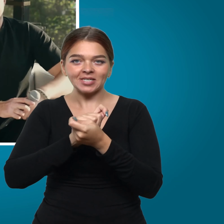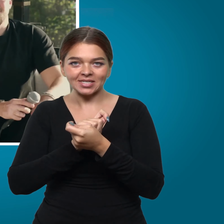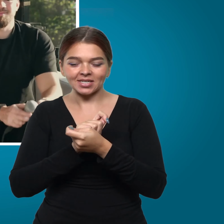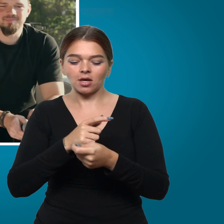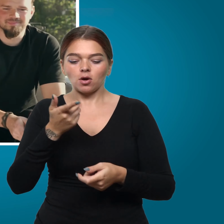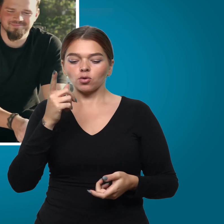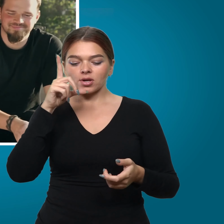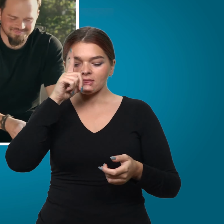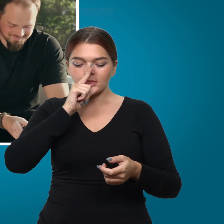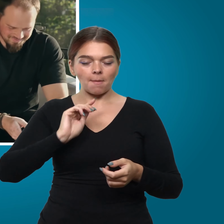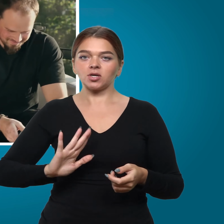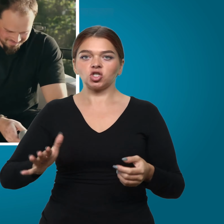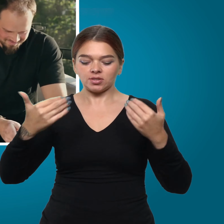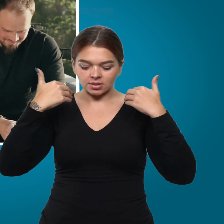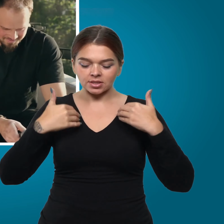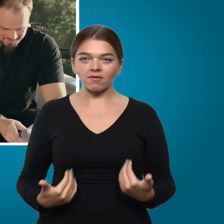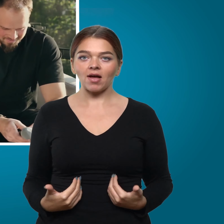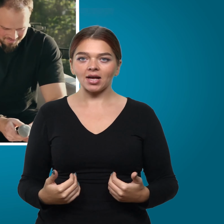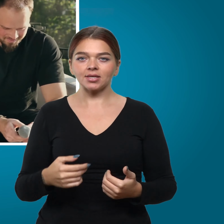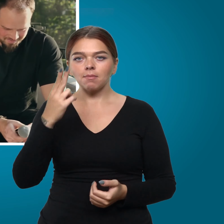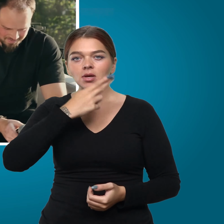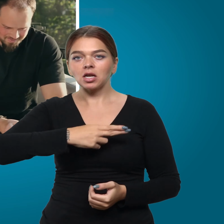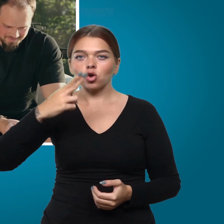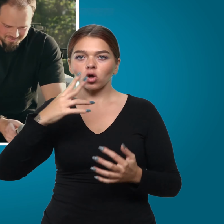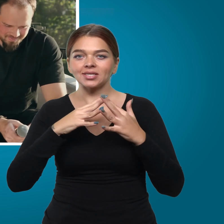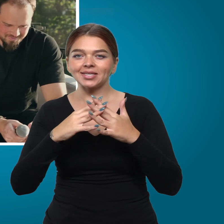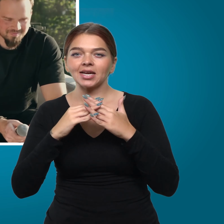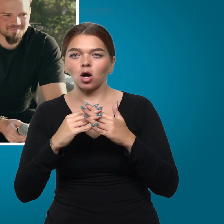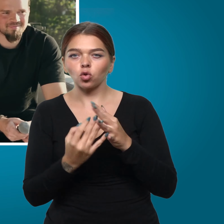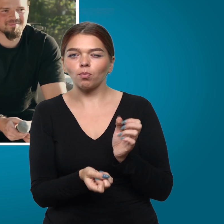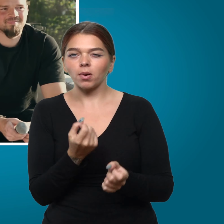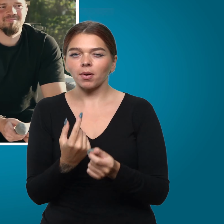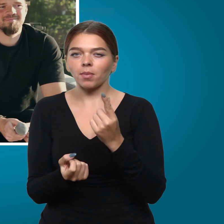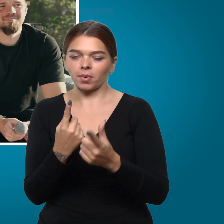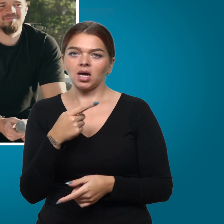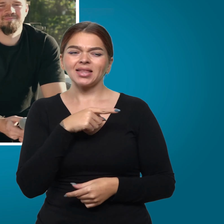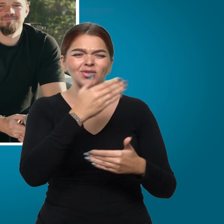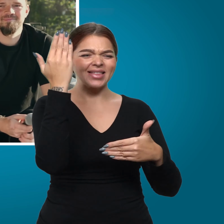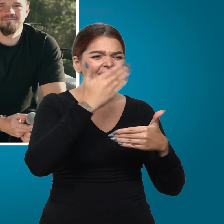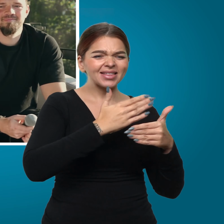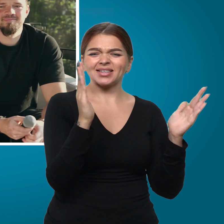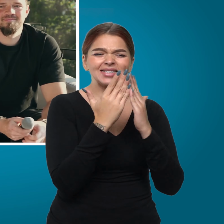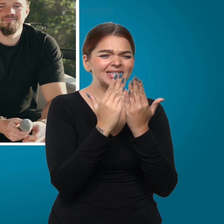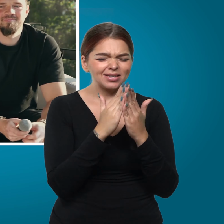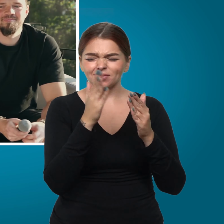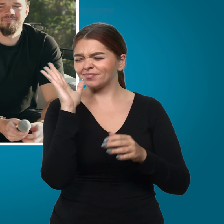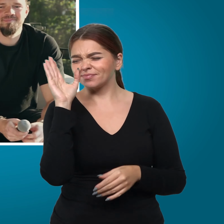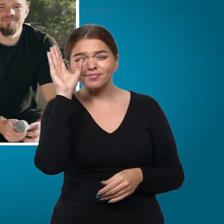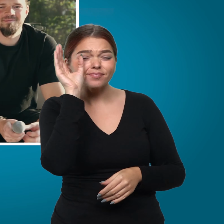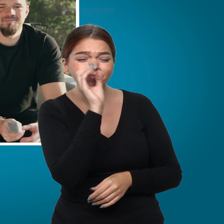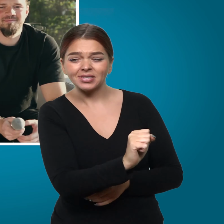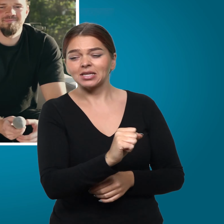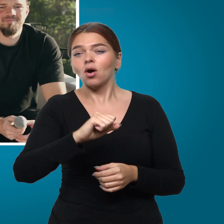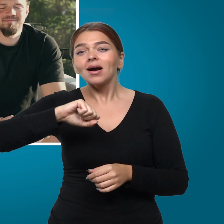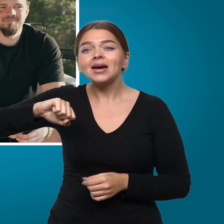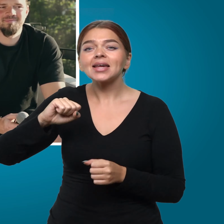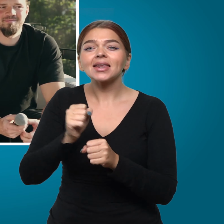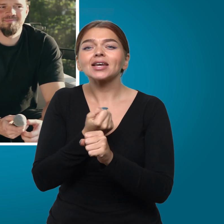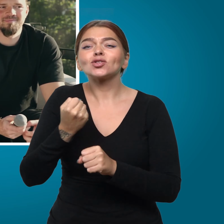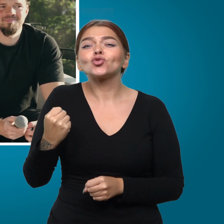populiariam socialiniam tinkle, tau reikia išeiti pirmą pasimatymą, ten surūkyti pirmą cigaretę už